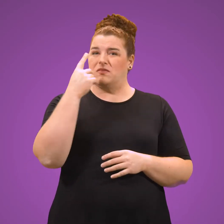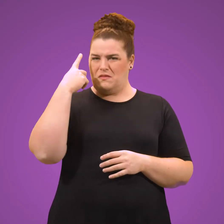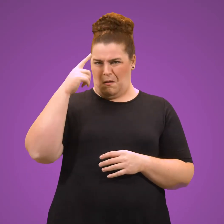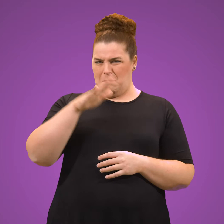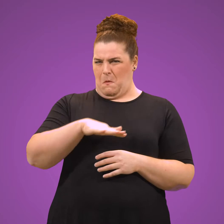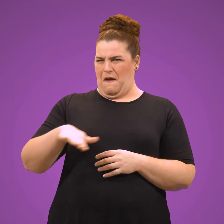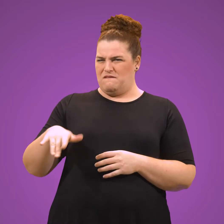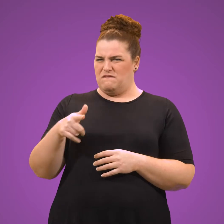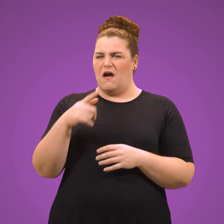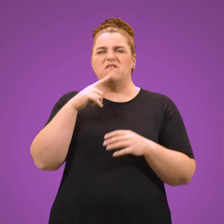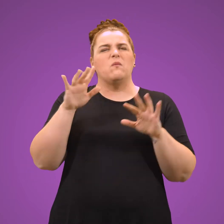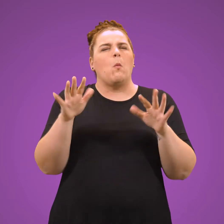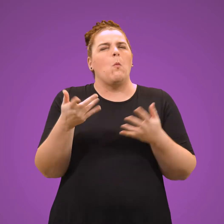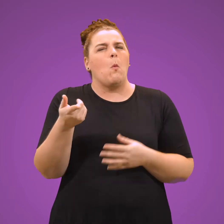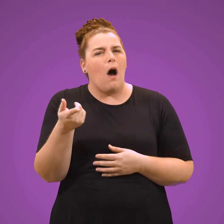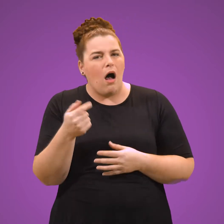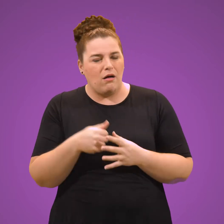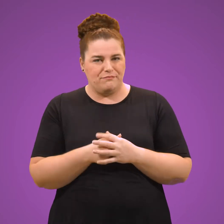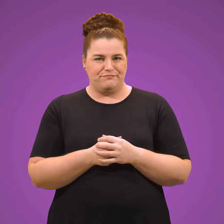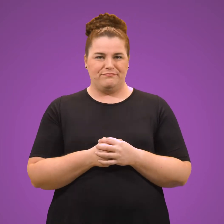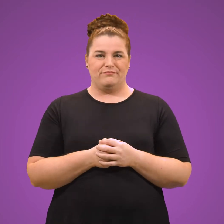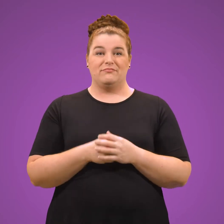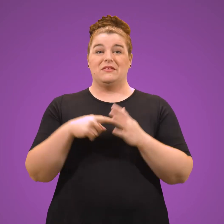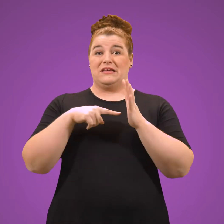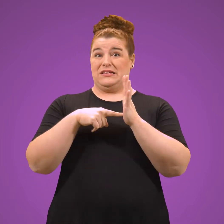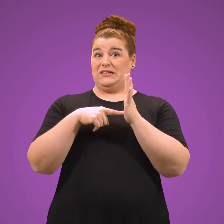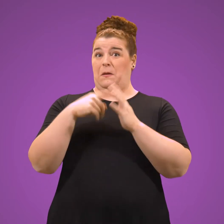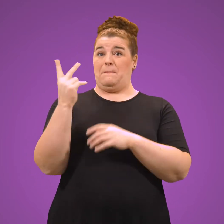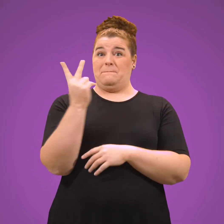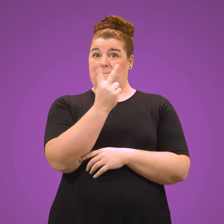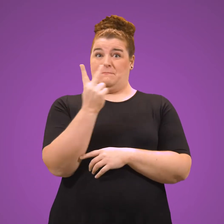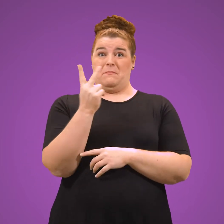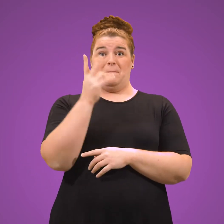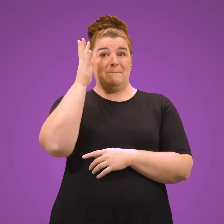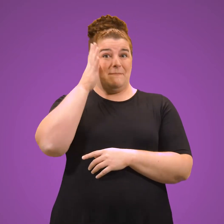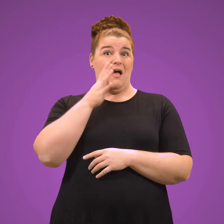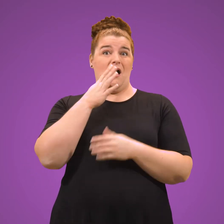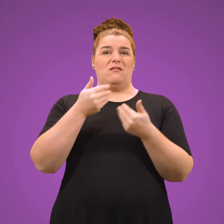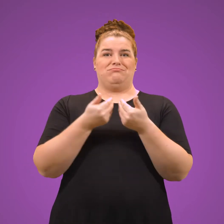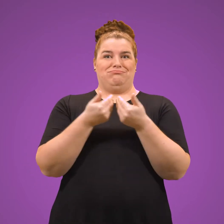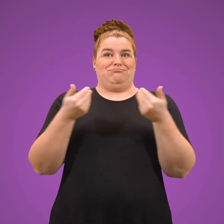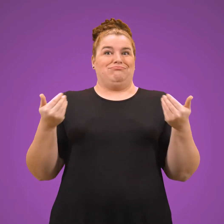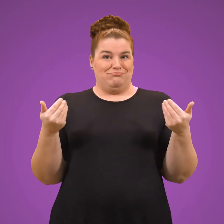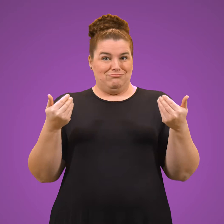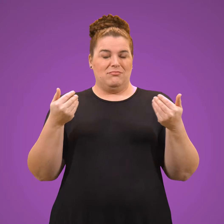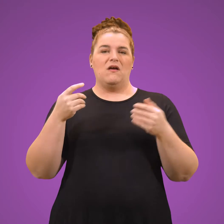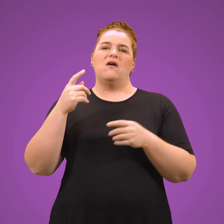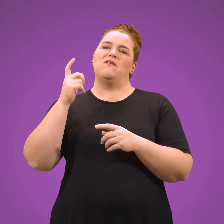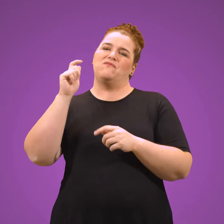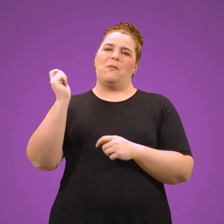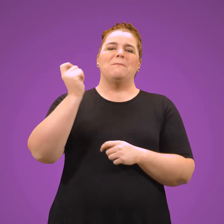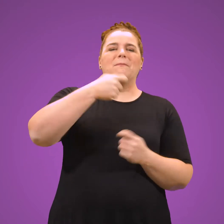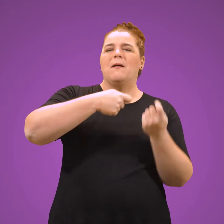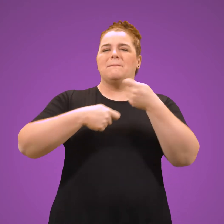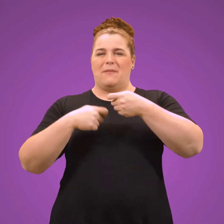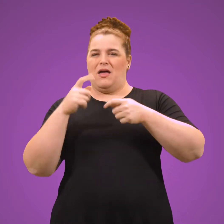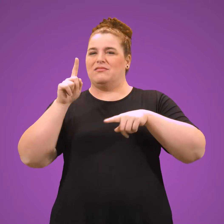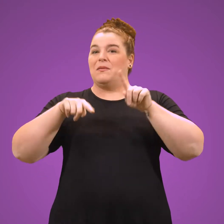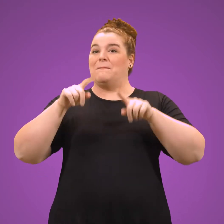Une pension alimentaire pour les enfants, c'est quoi? Suite à leur séparation, c'est le montant d'argent payé par un des